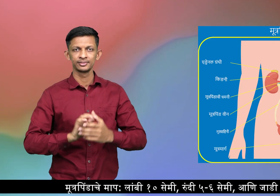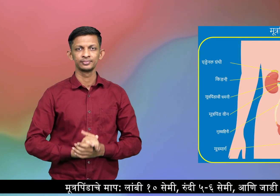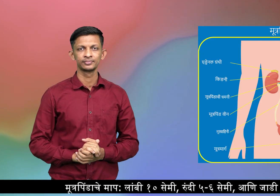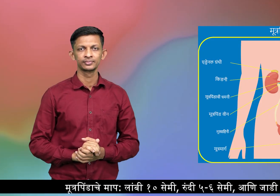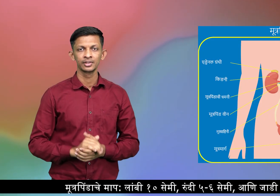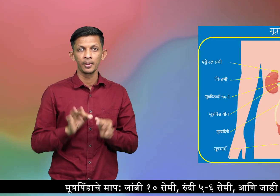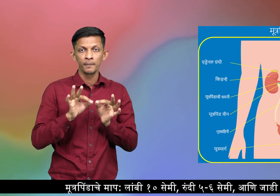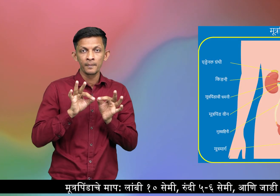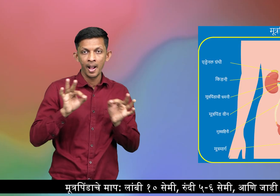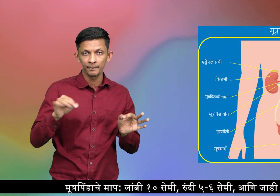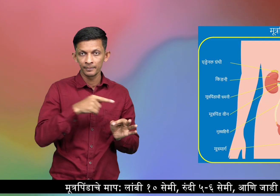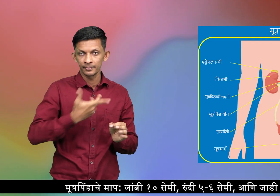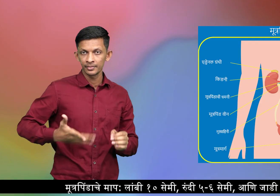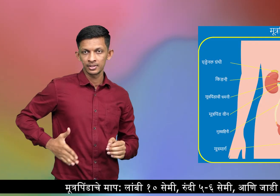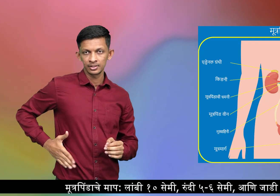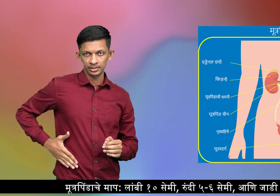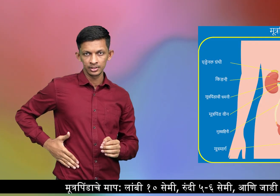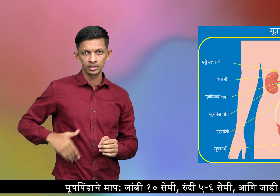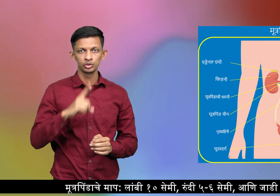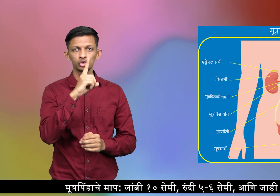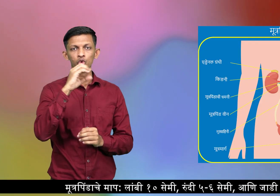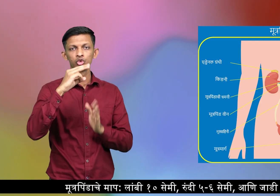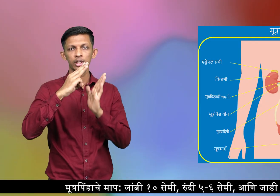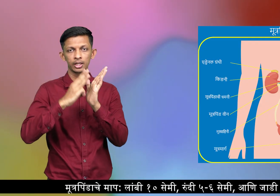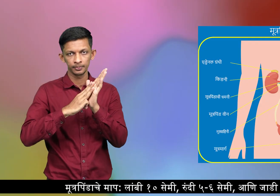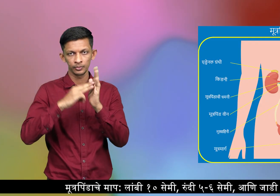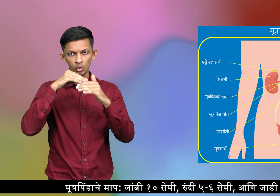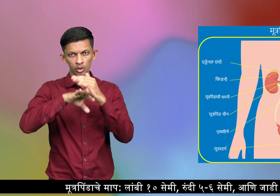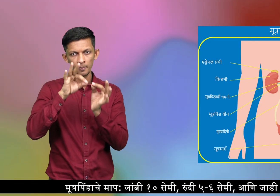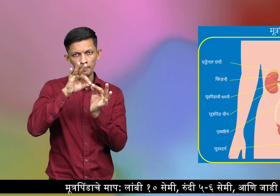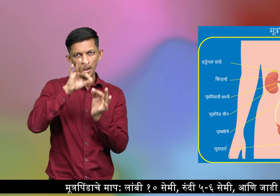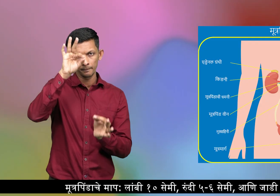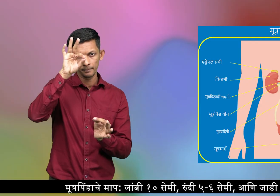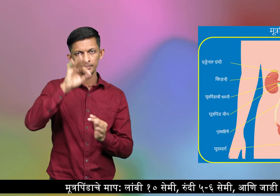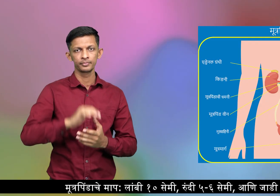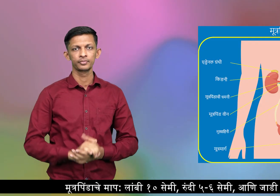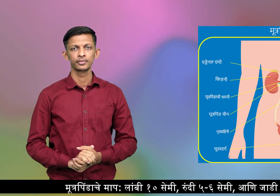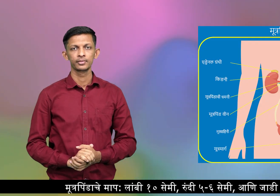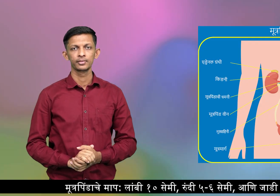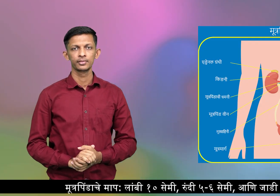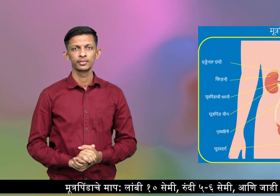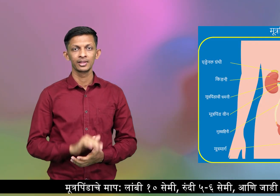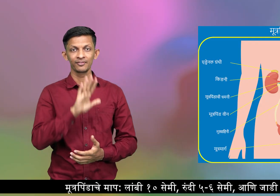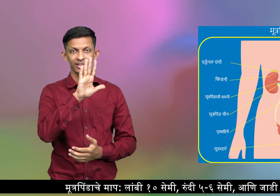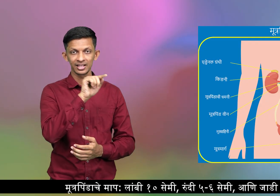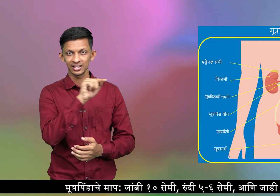मूत्रपिंडाचे माप: लांबी 10 सेंटीमीटर, रुंदी 5 ते 6 सेमी आणि जाडी 4 सेमी असते.